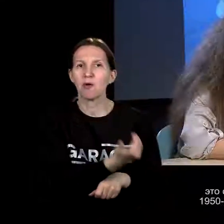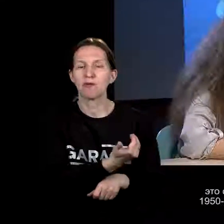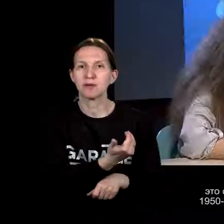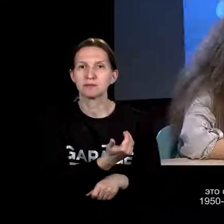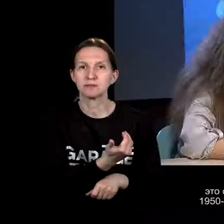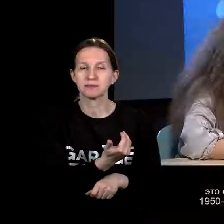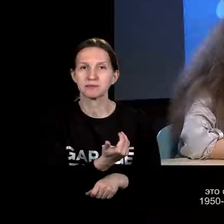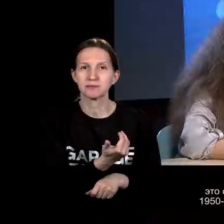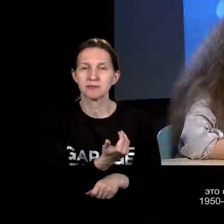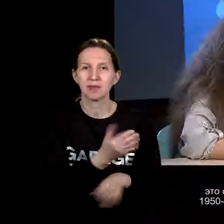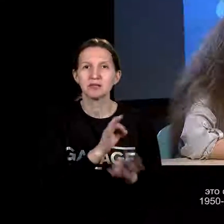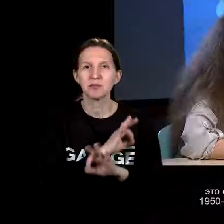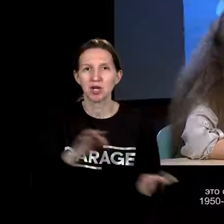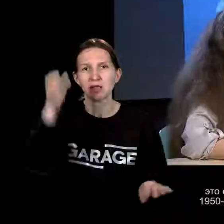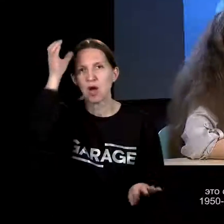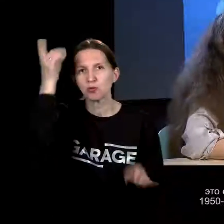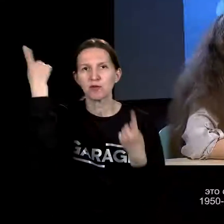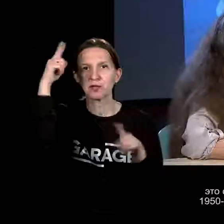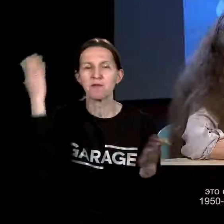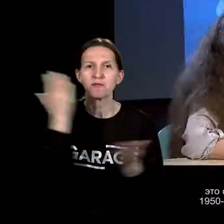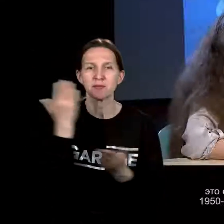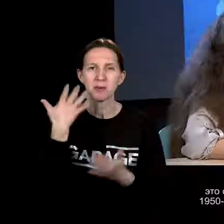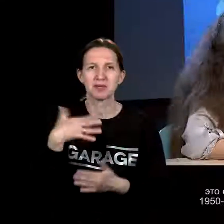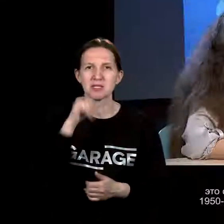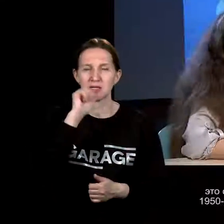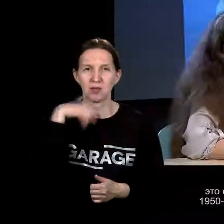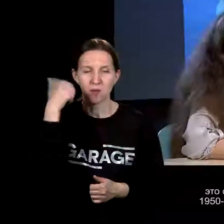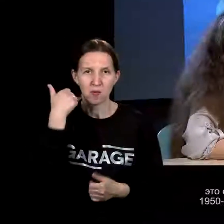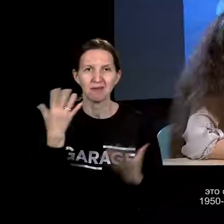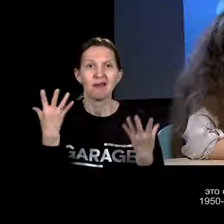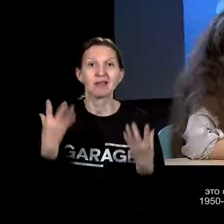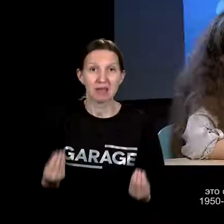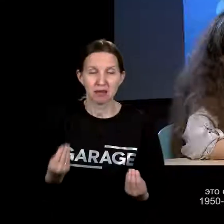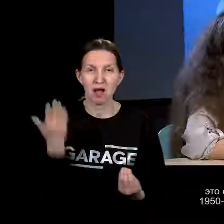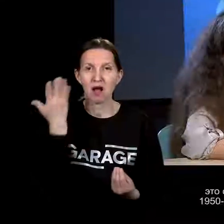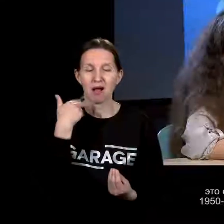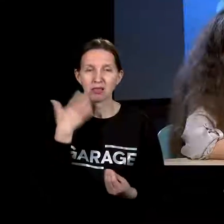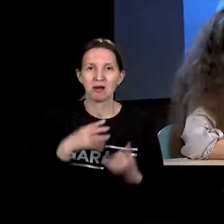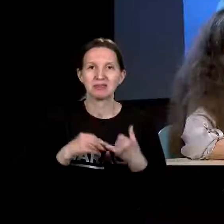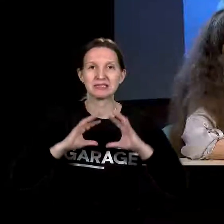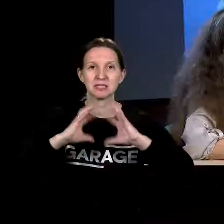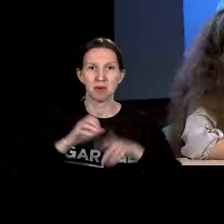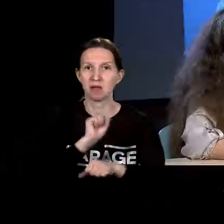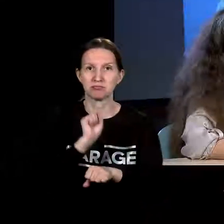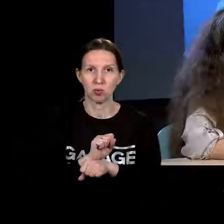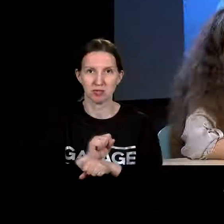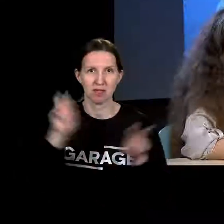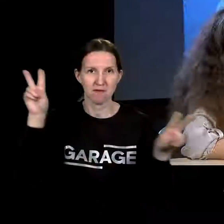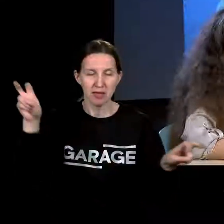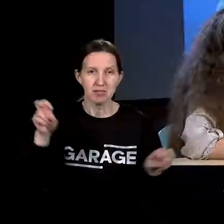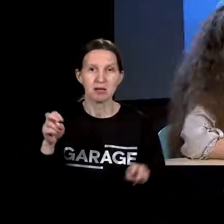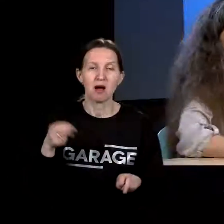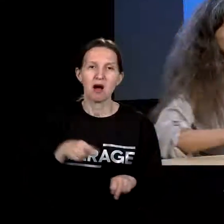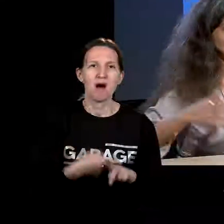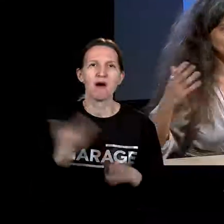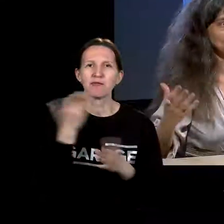из замечательного научно-фантастического фильма 50-х годов «День, когда Земля остановилась», про то, как прилетает на